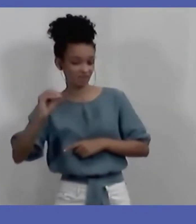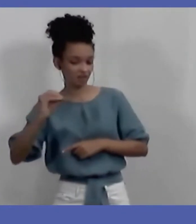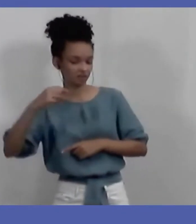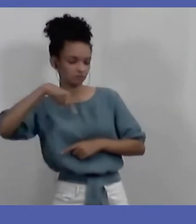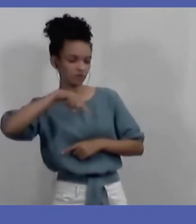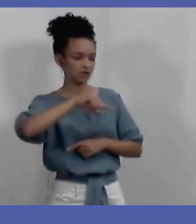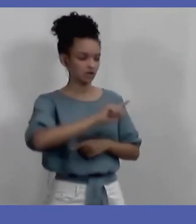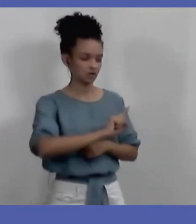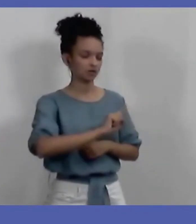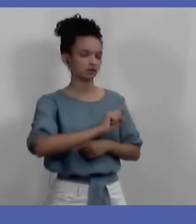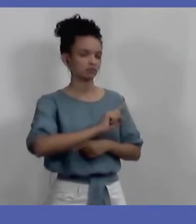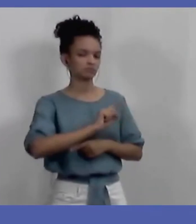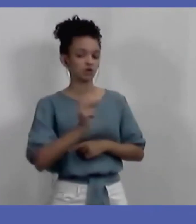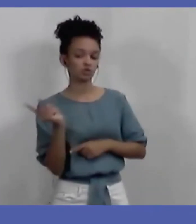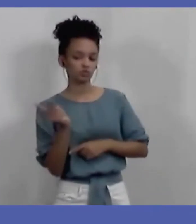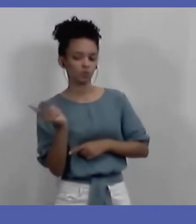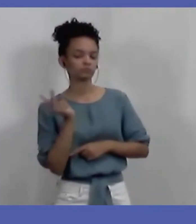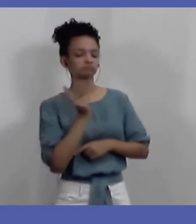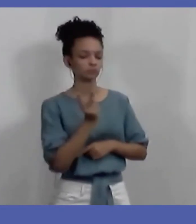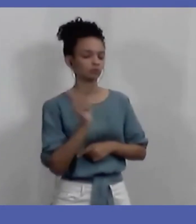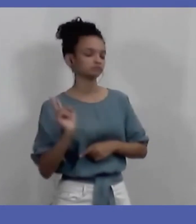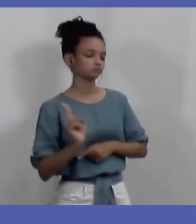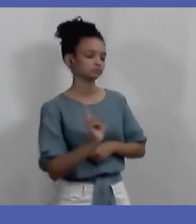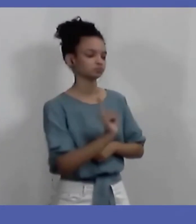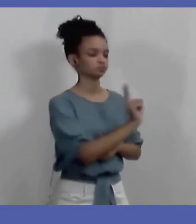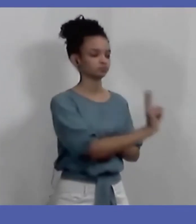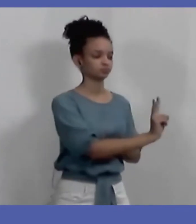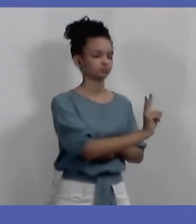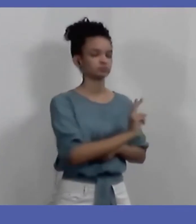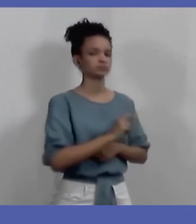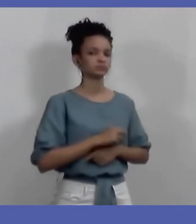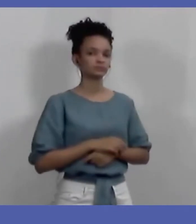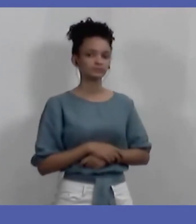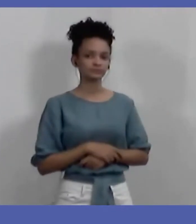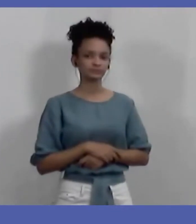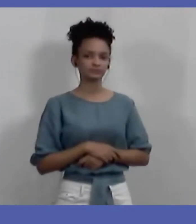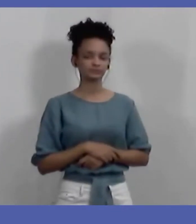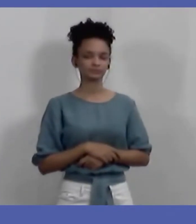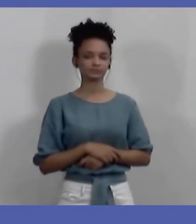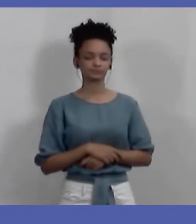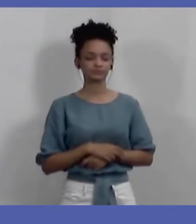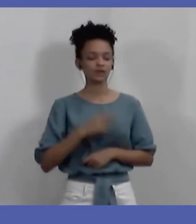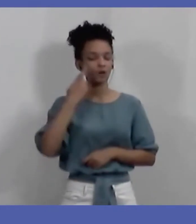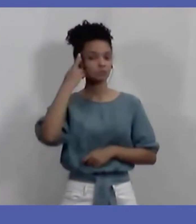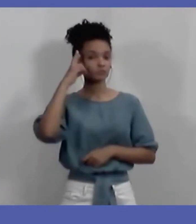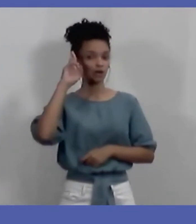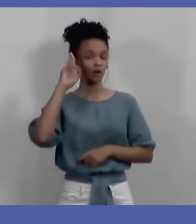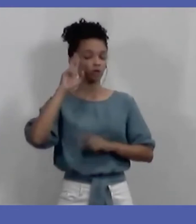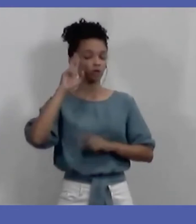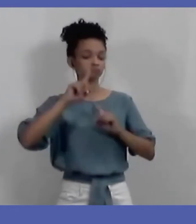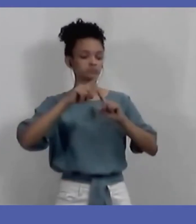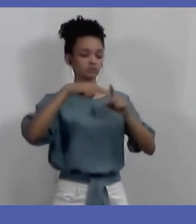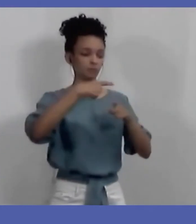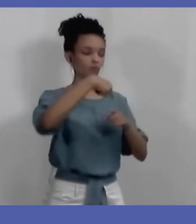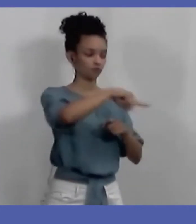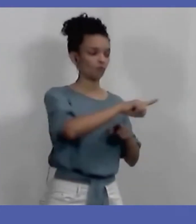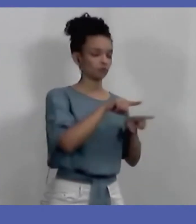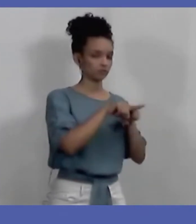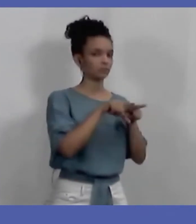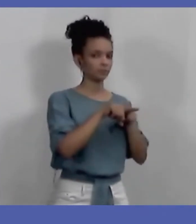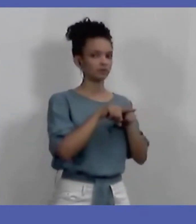2. E o Senhor ia atrás, depois o Senhor ia lá, né? Em cada